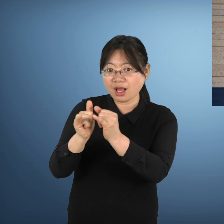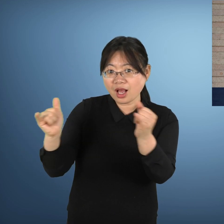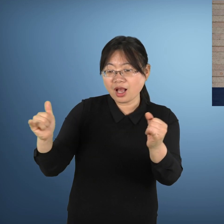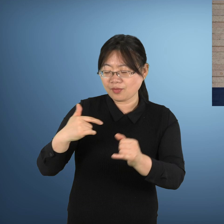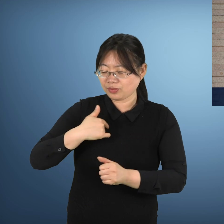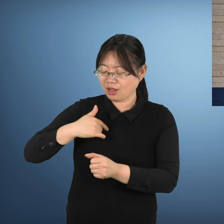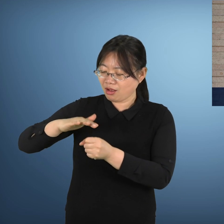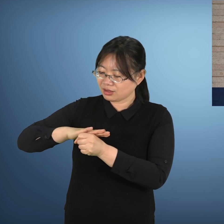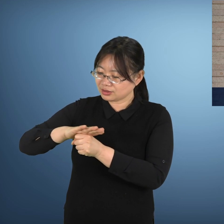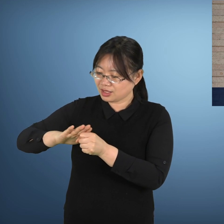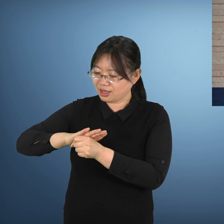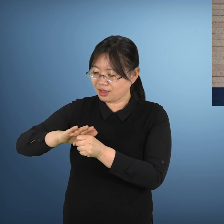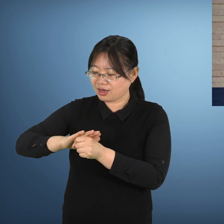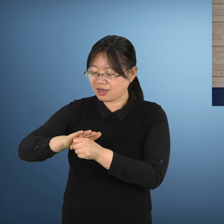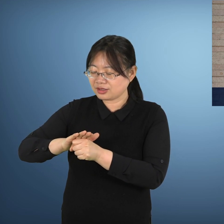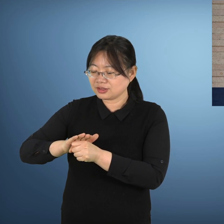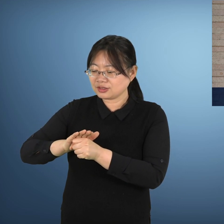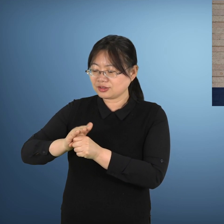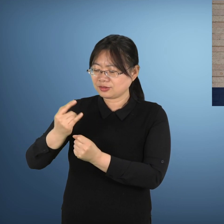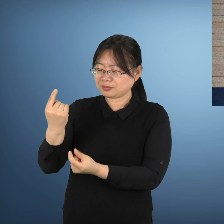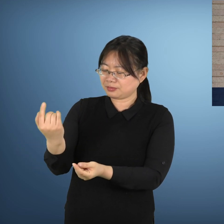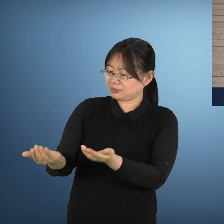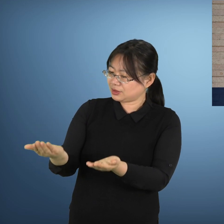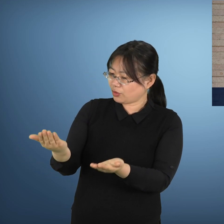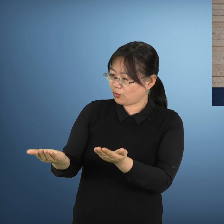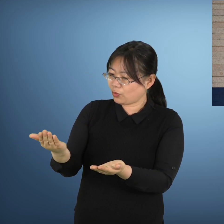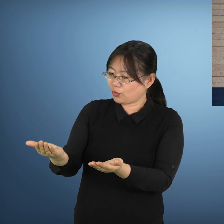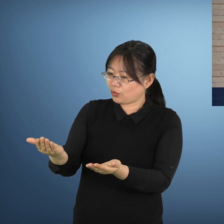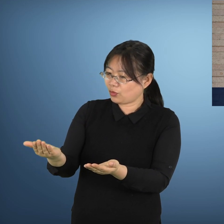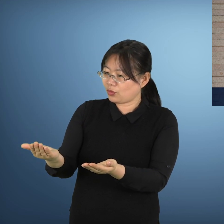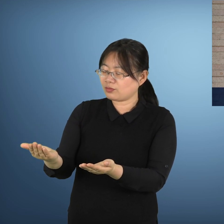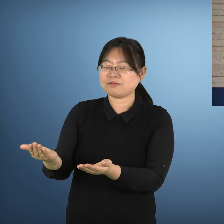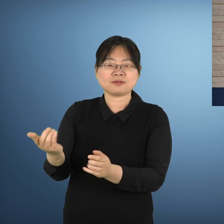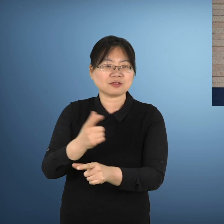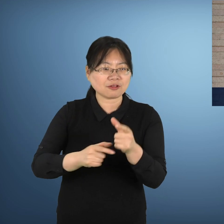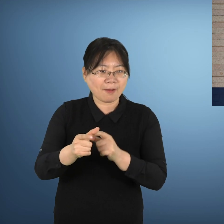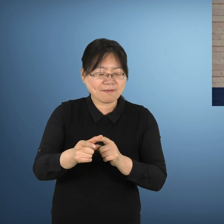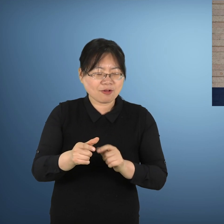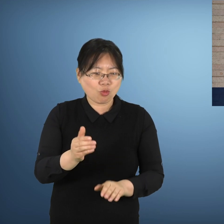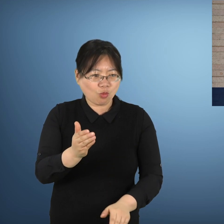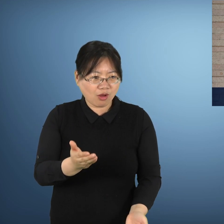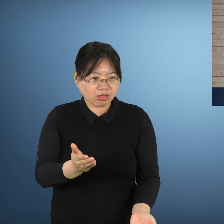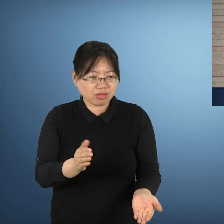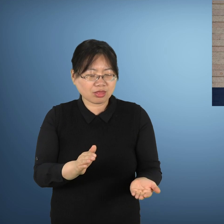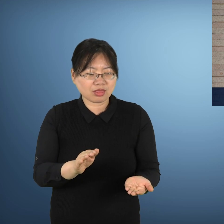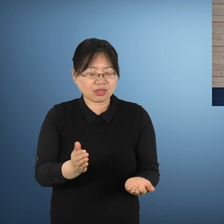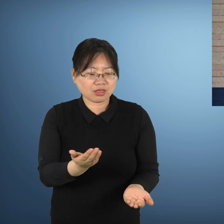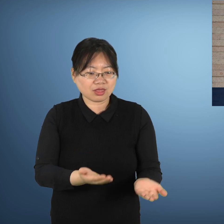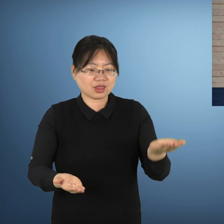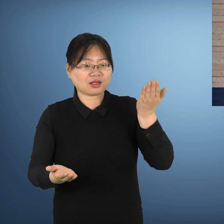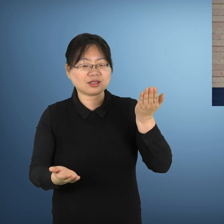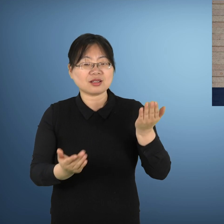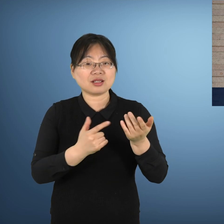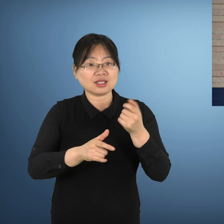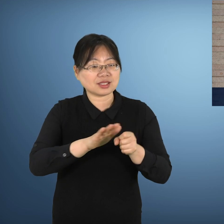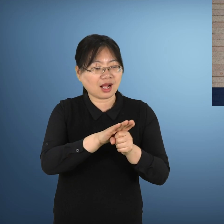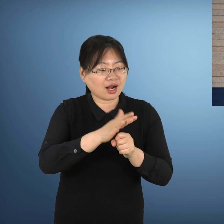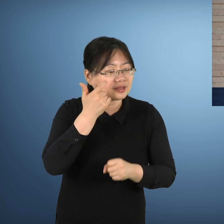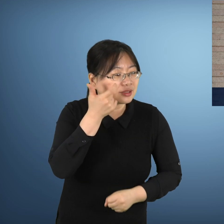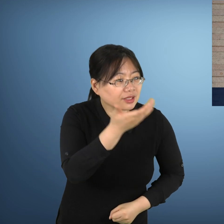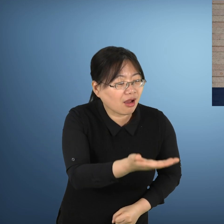나를 사랑하는 것보다 나를 더 사랑하느냐. 자, 그러면 놀랍게도 여기에